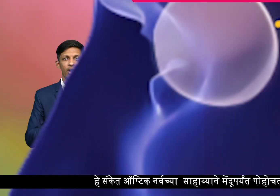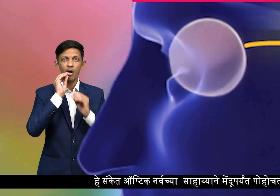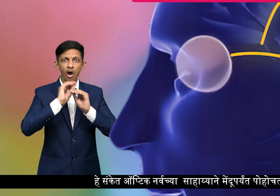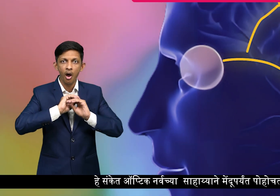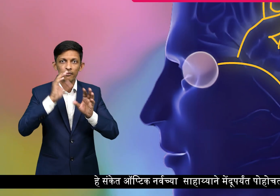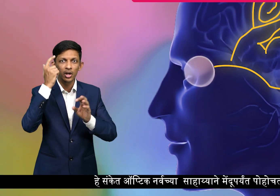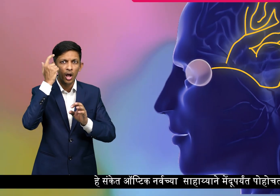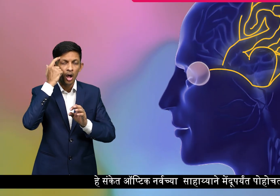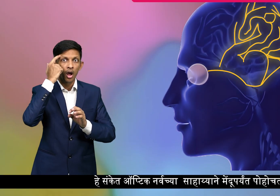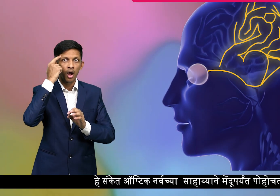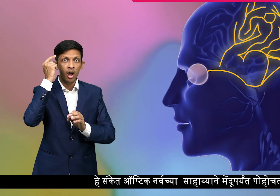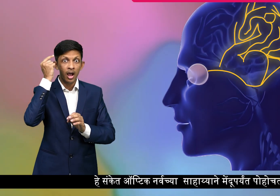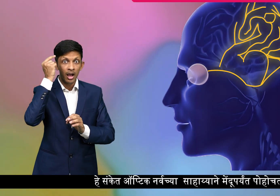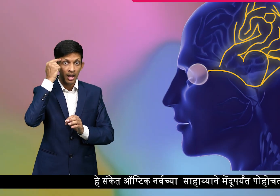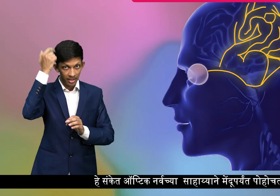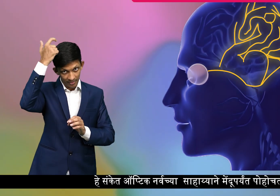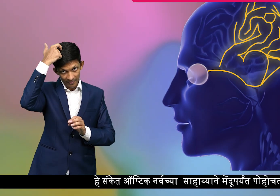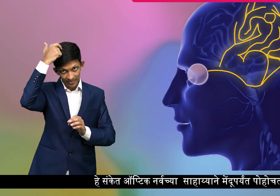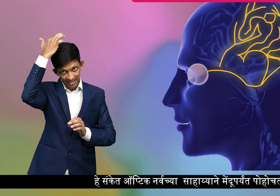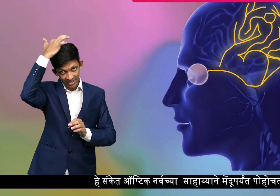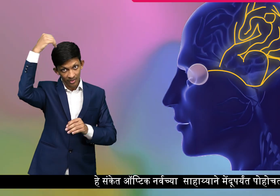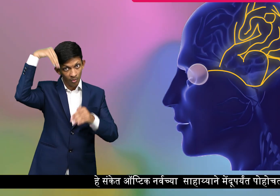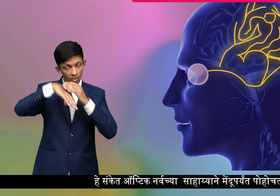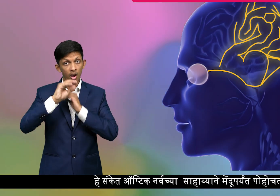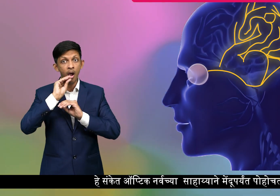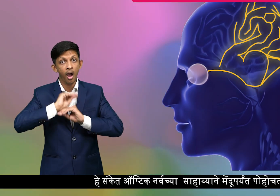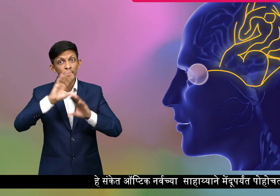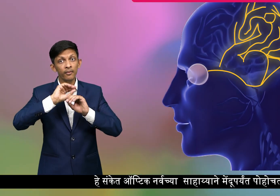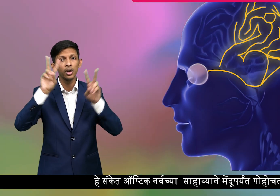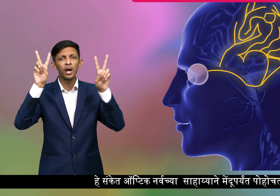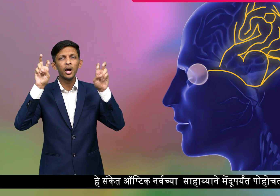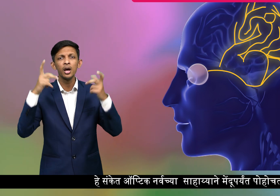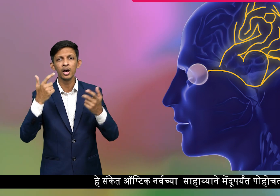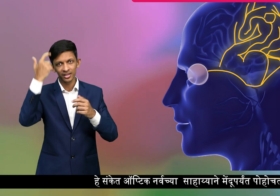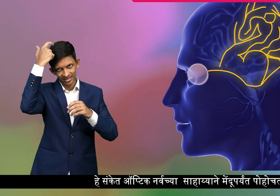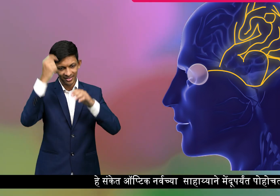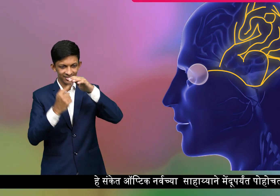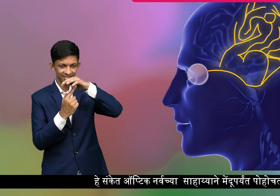हे संकेत ऑप्टिक नर्व्हच्या सहाय्याने मेंदूपर्यंत पोहोचतात.